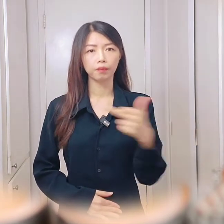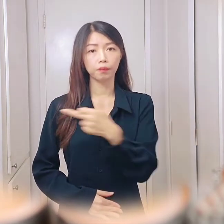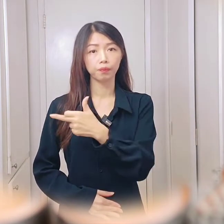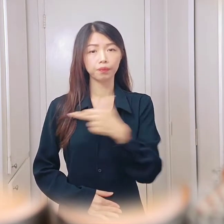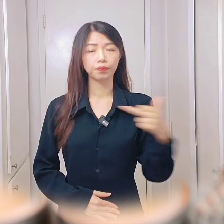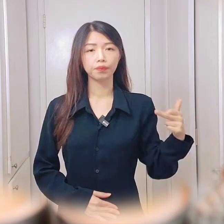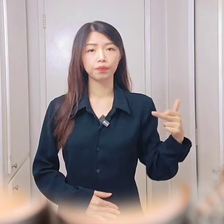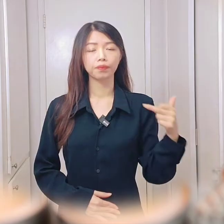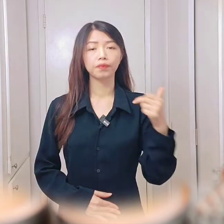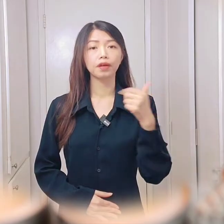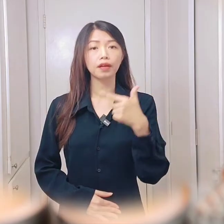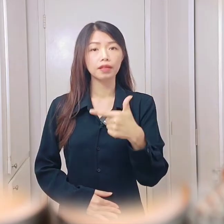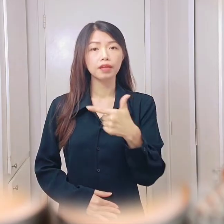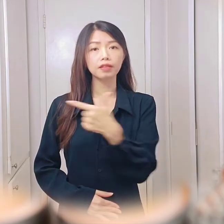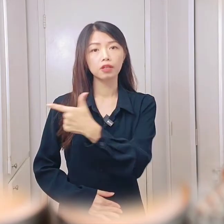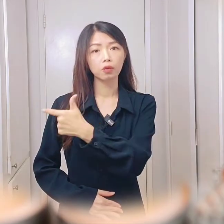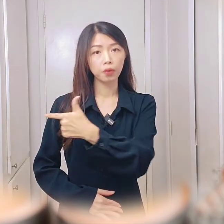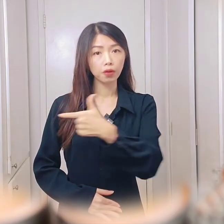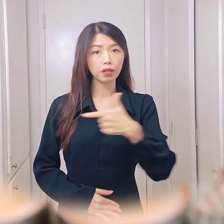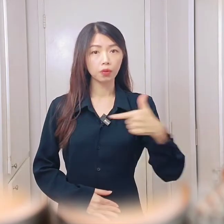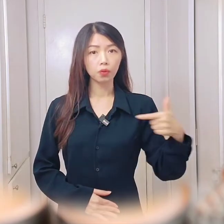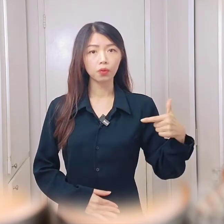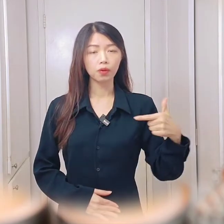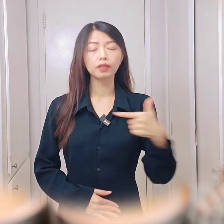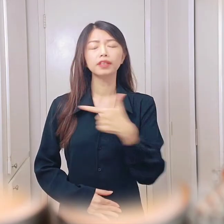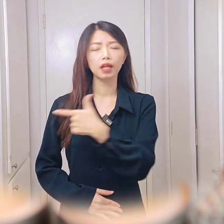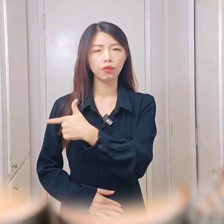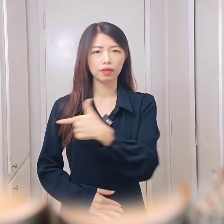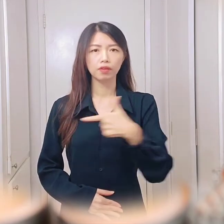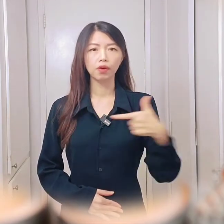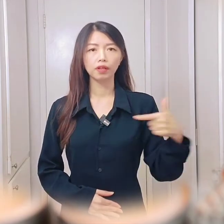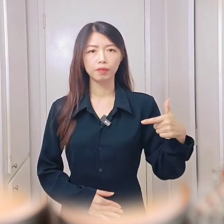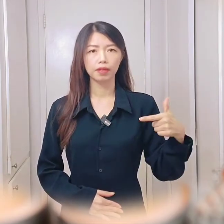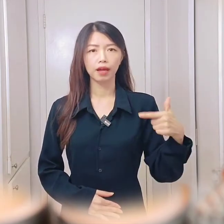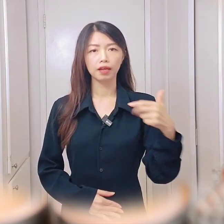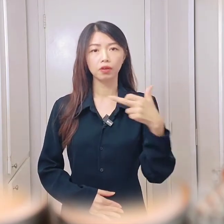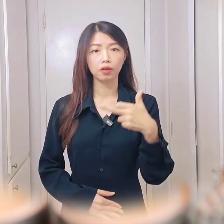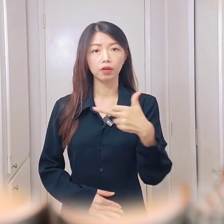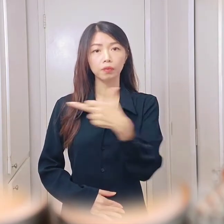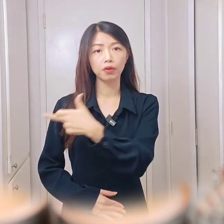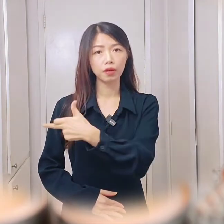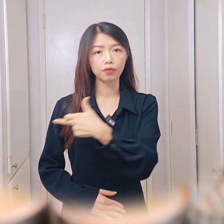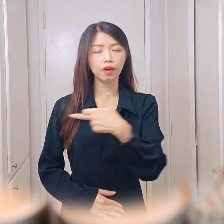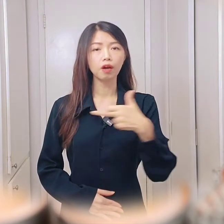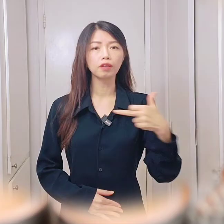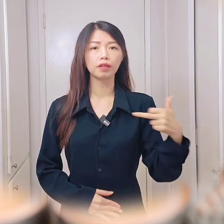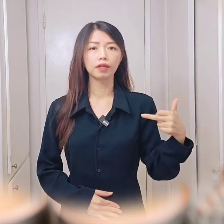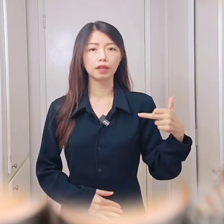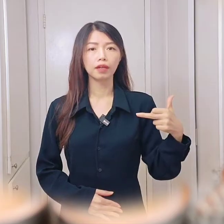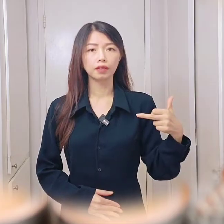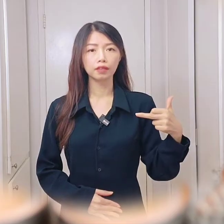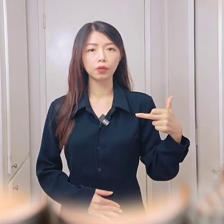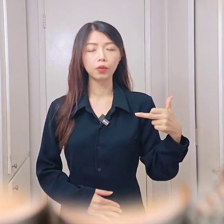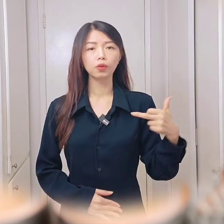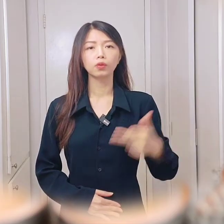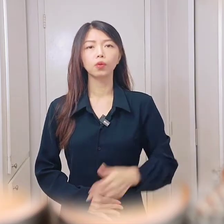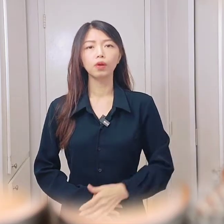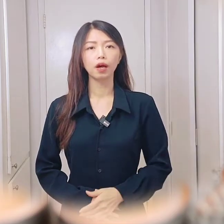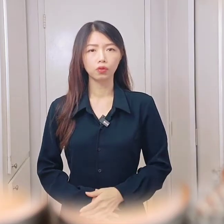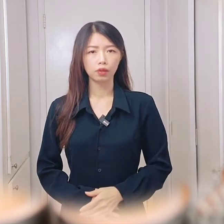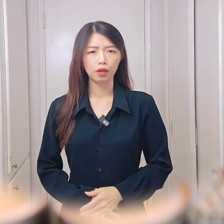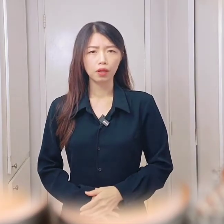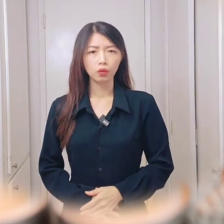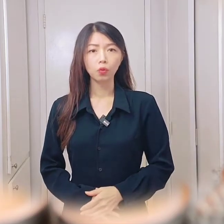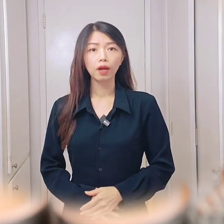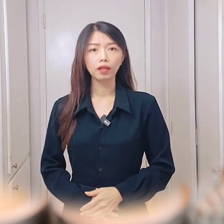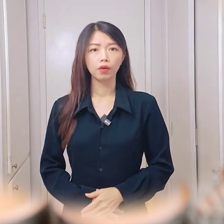크다예요. 니은처럼 표현하셔도 크다라고 하는 뜻의 수어가 됩니다. 저는 이렇게 표현했고요. 크고